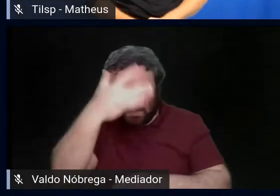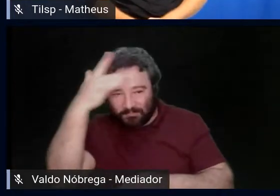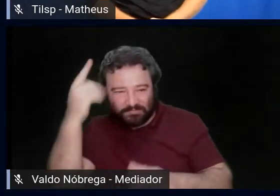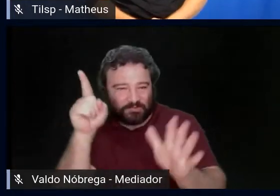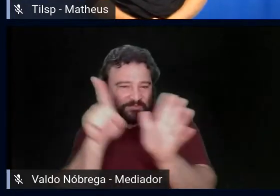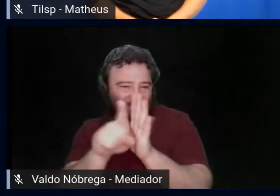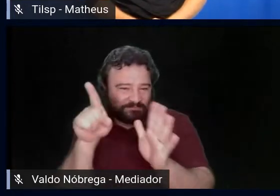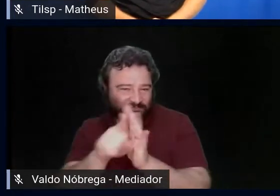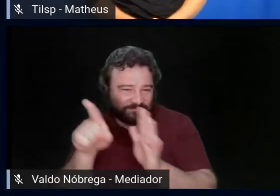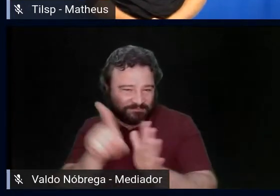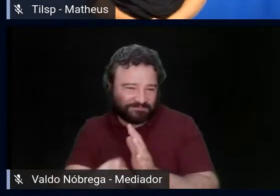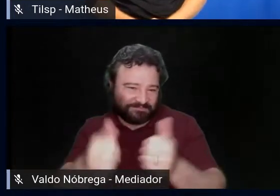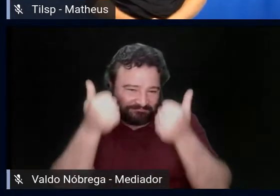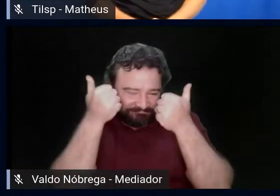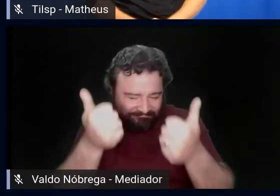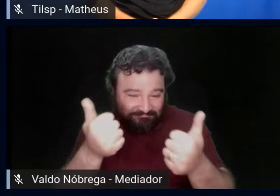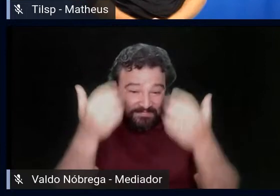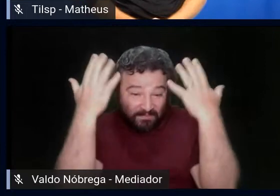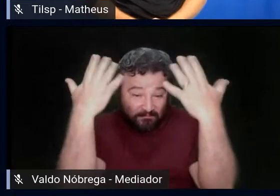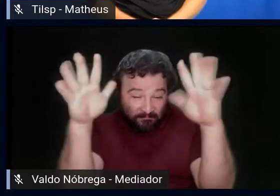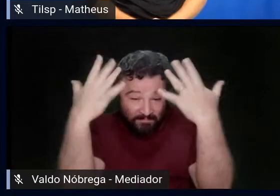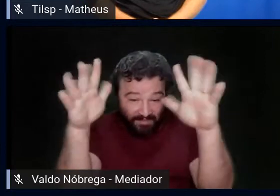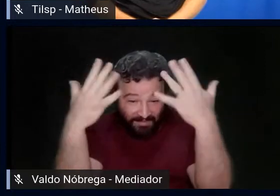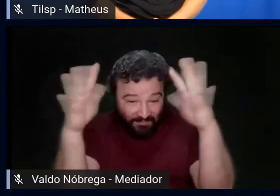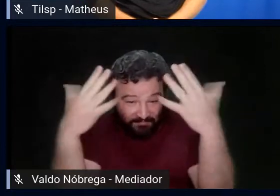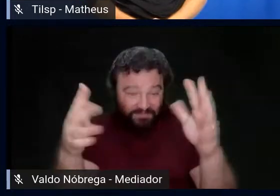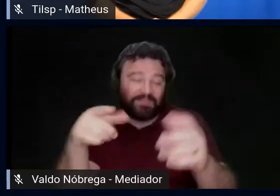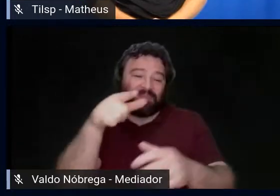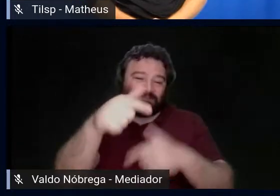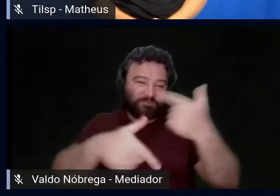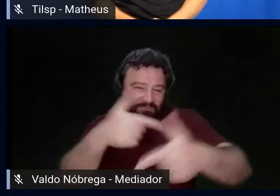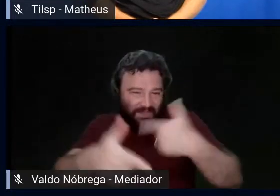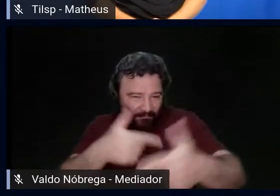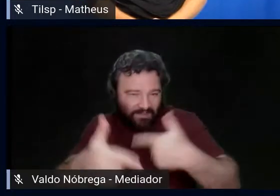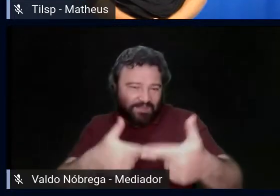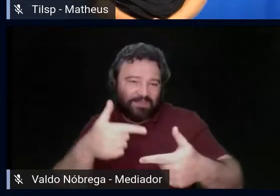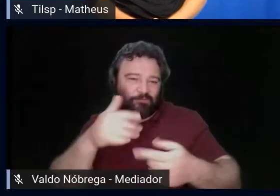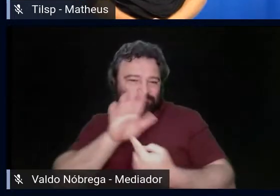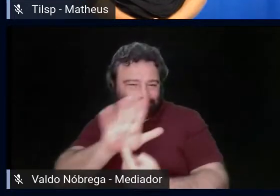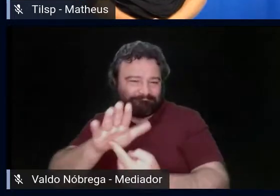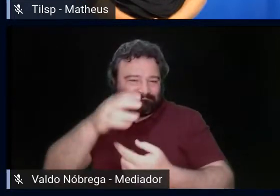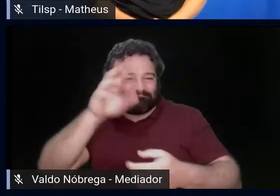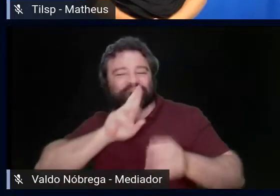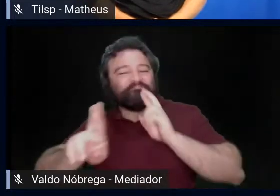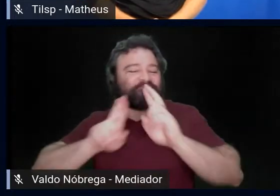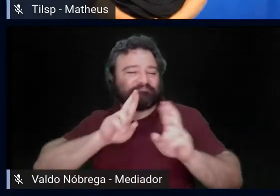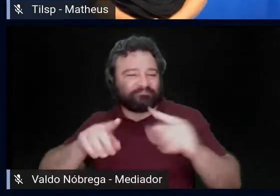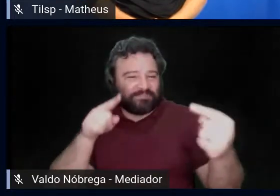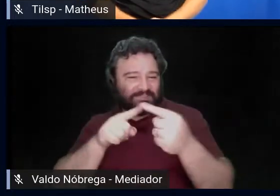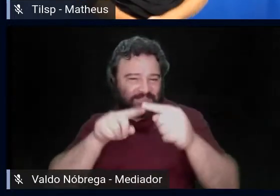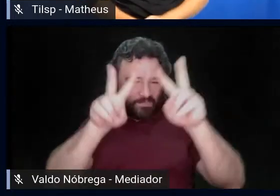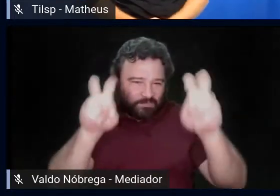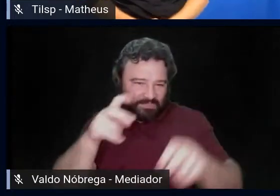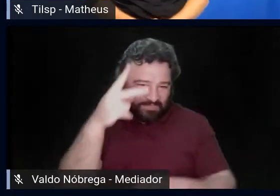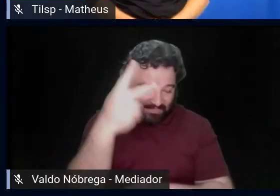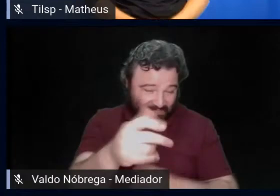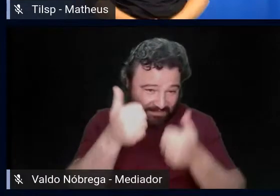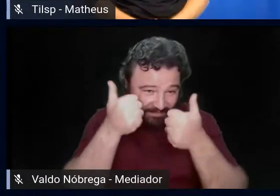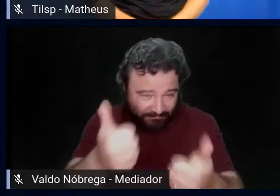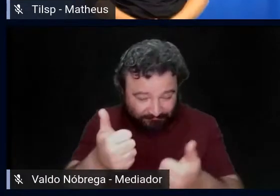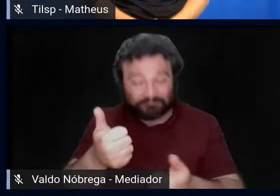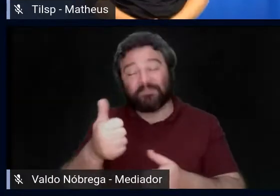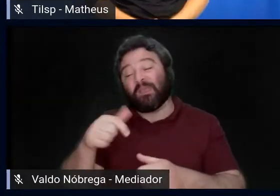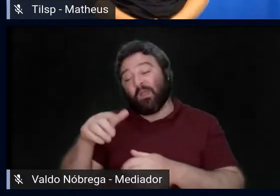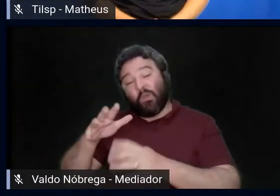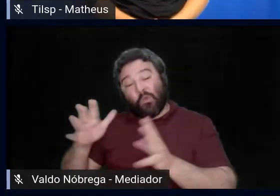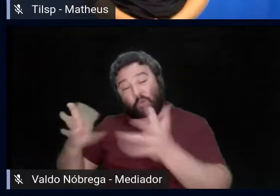obrigado por responder as perguntas que foram postas. Parabéns novamente pelo seu trabalho, eh,